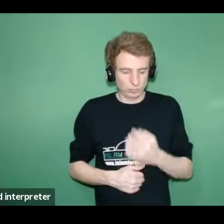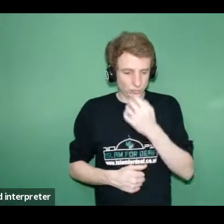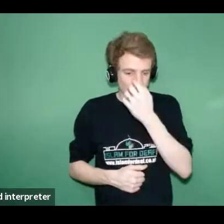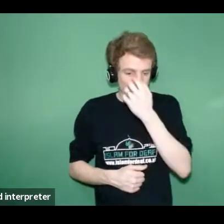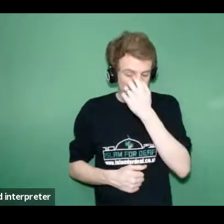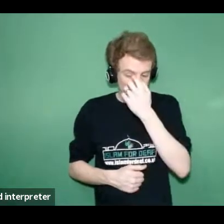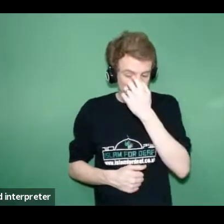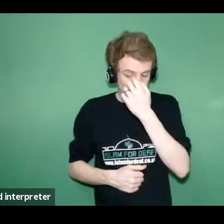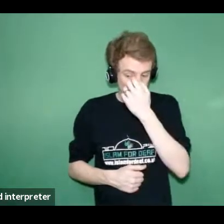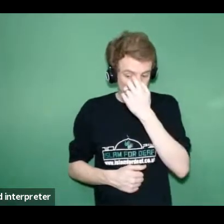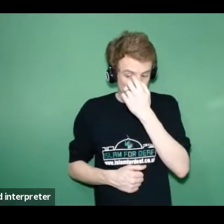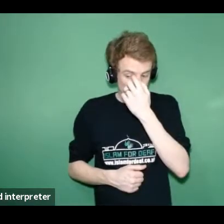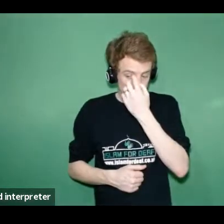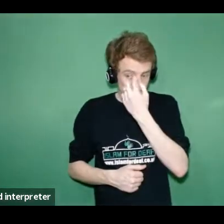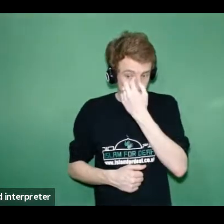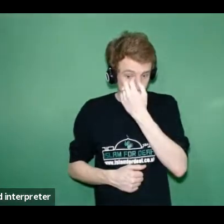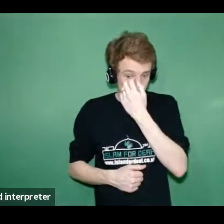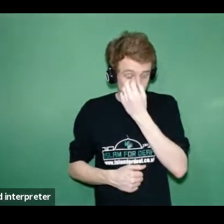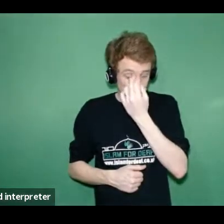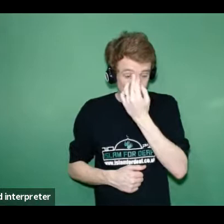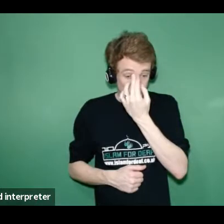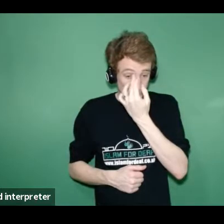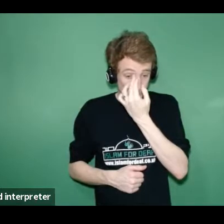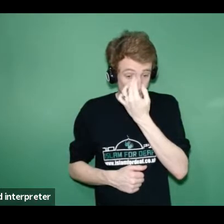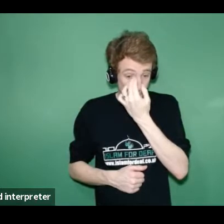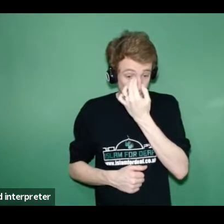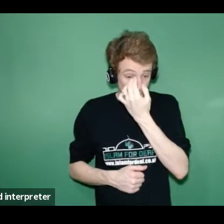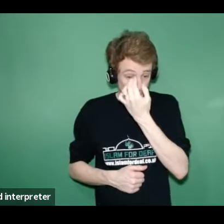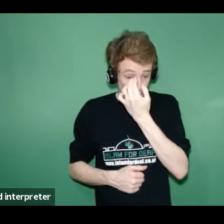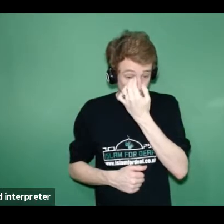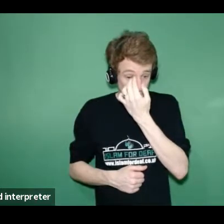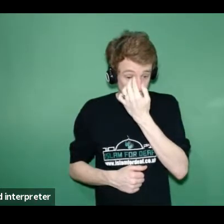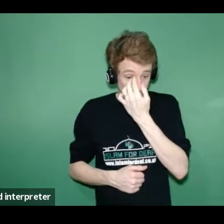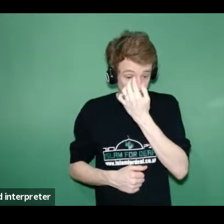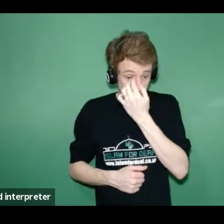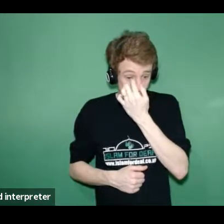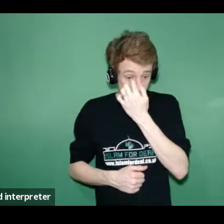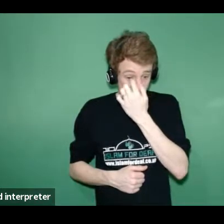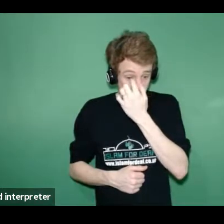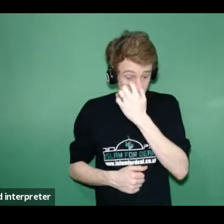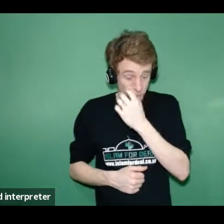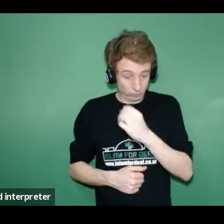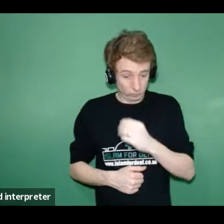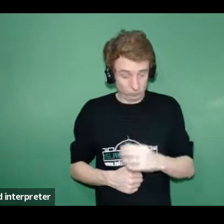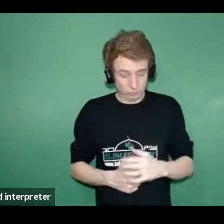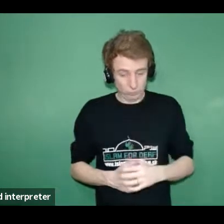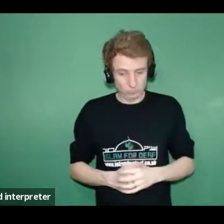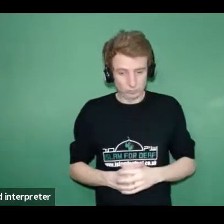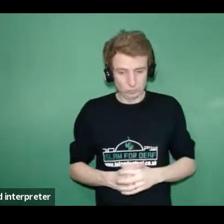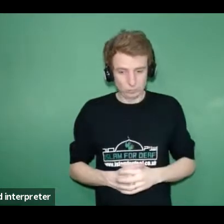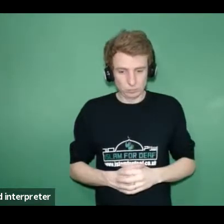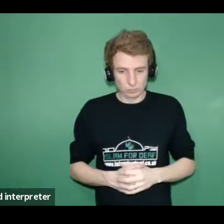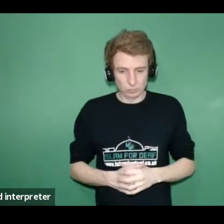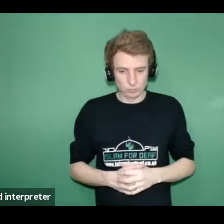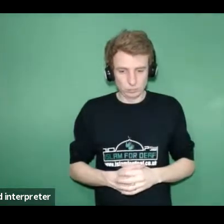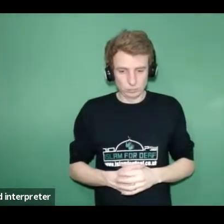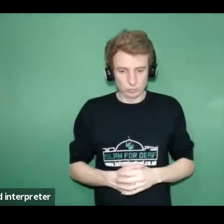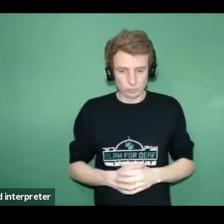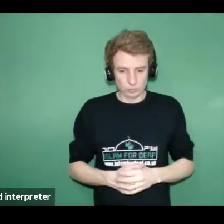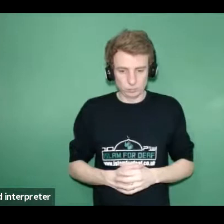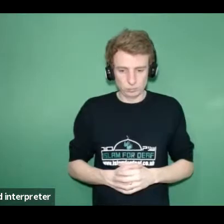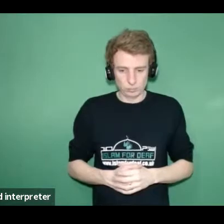الحياة لا تدوم على حال ولن تدوم لأحد أبد الآباد،